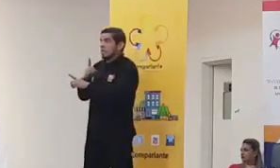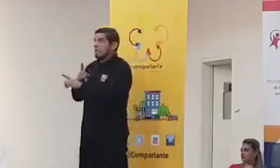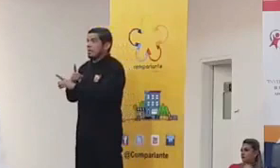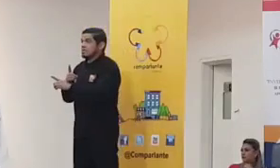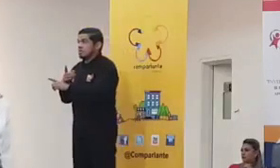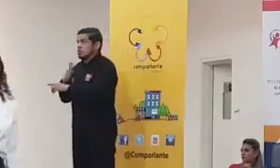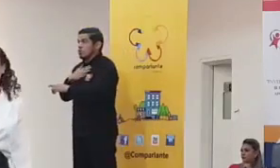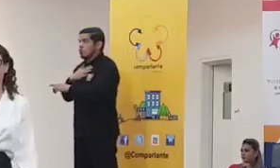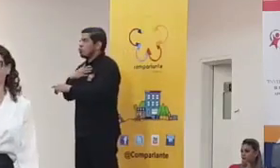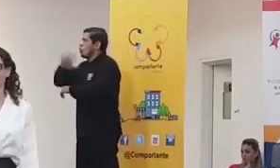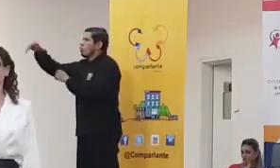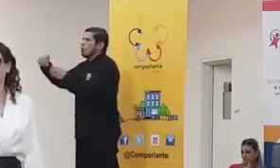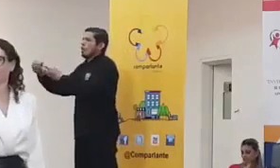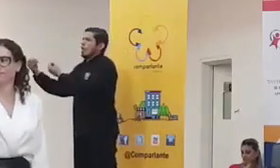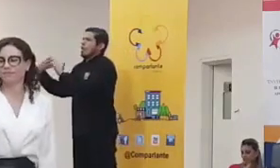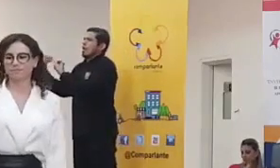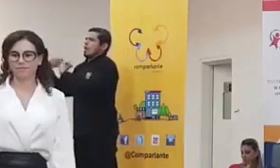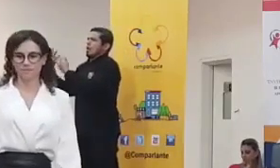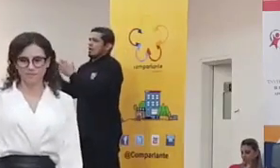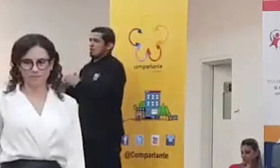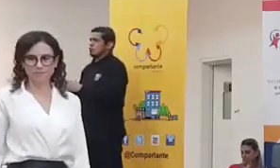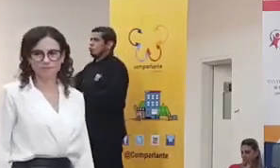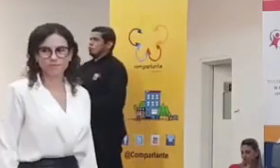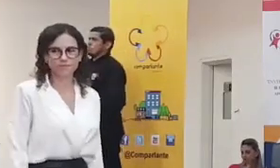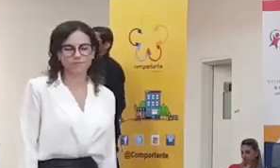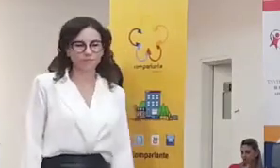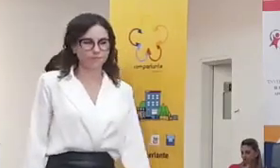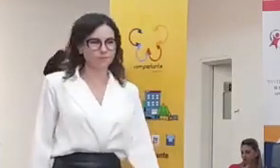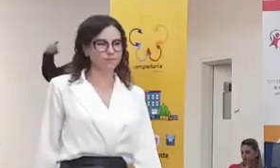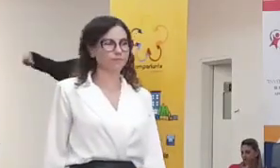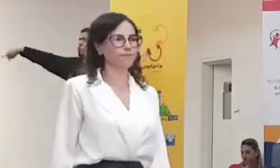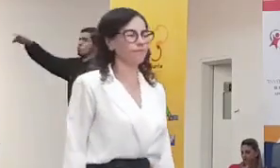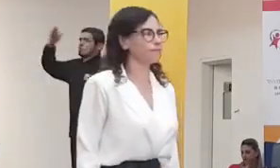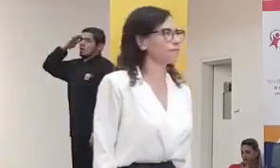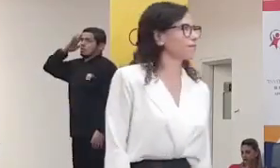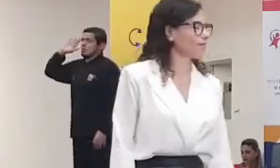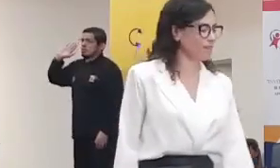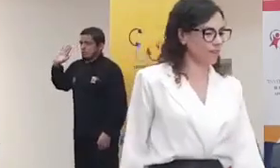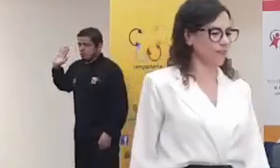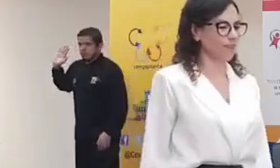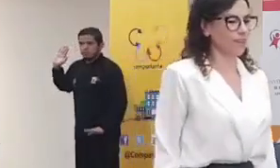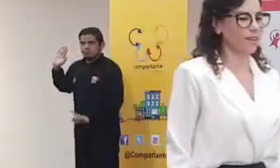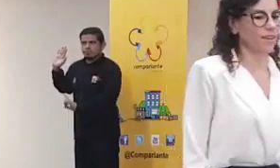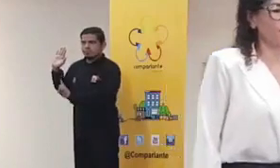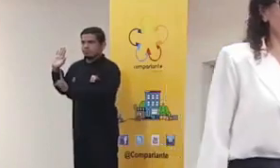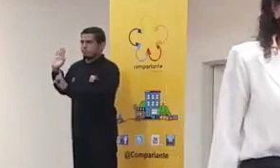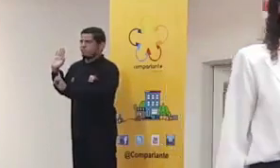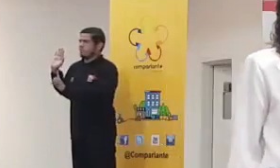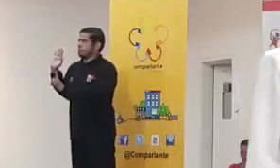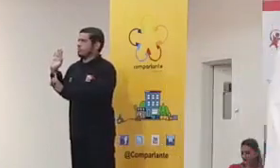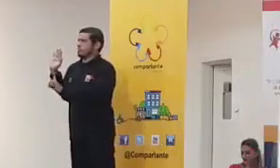habla, pocos hacen y pocos suponen en los que. Al final del día